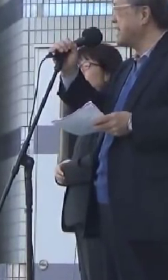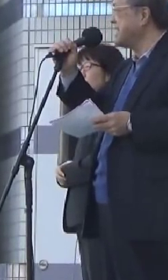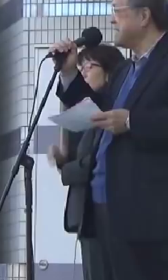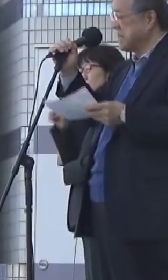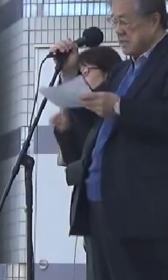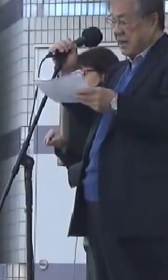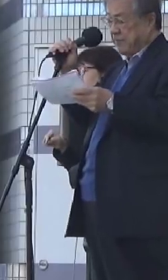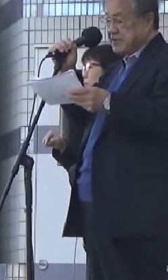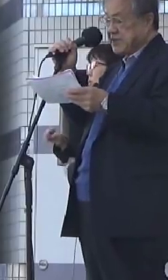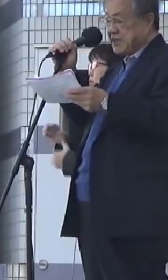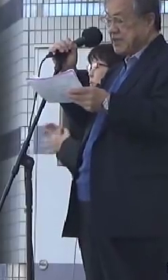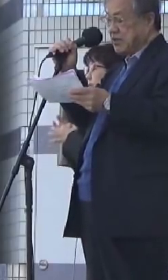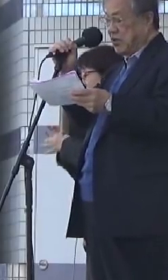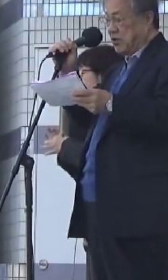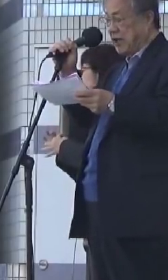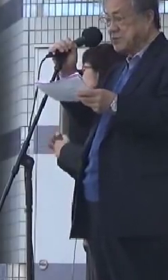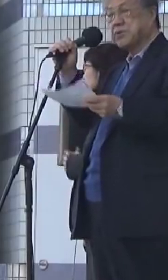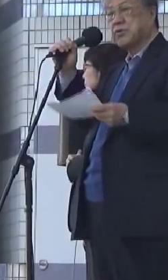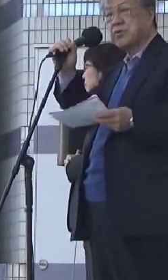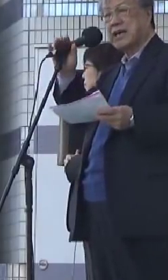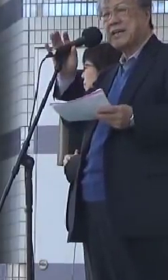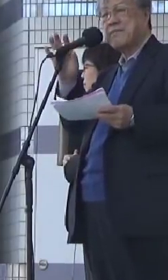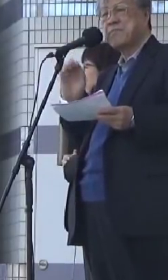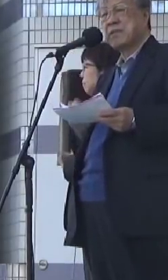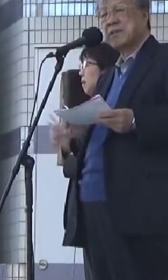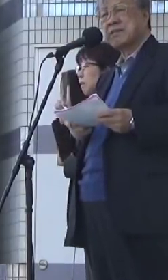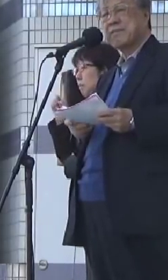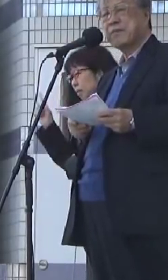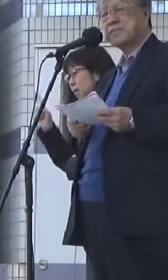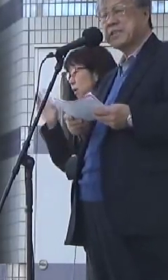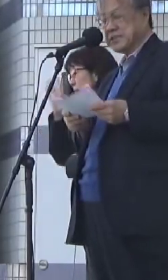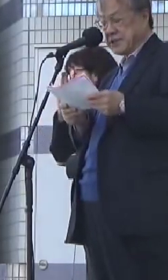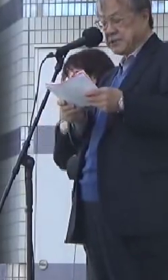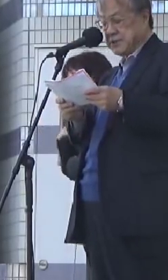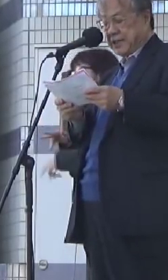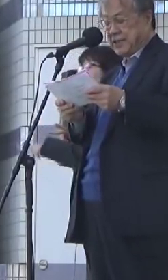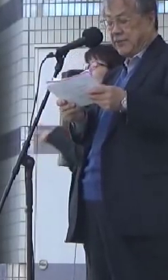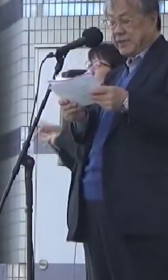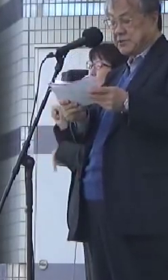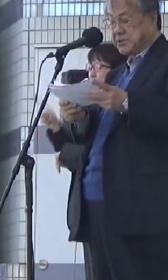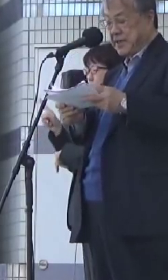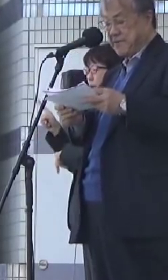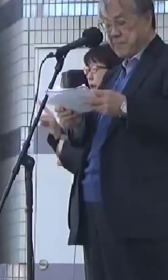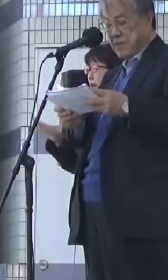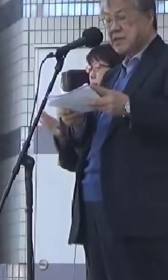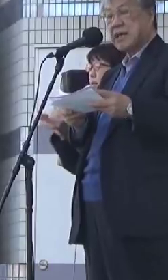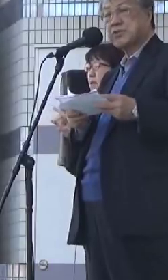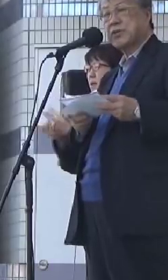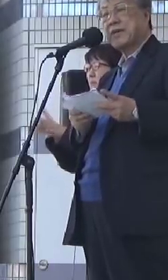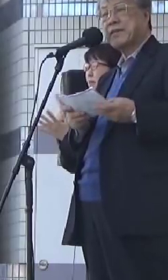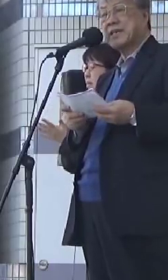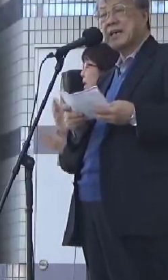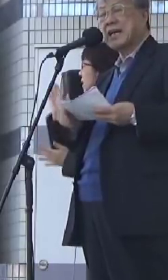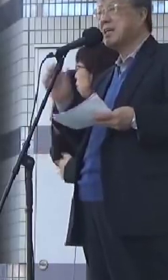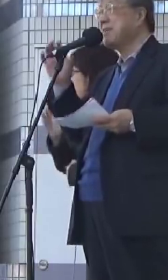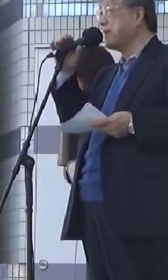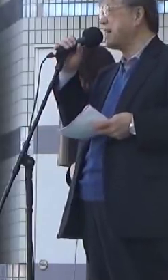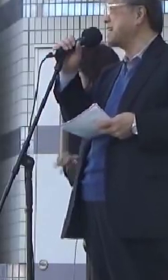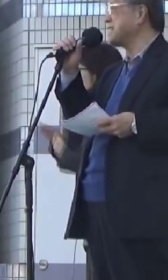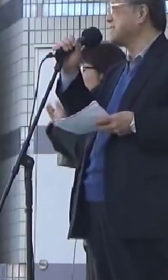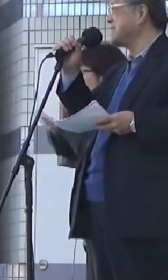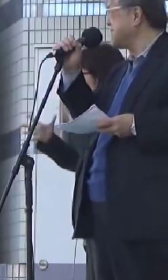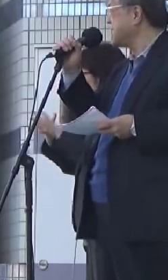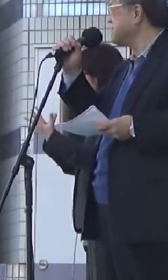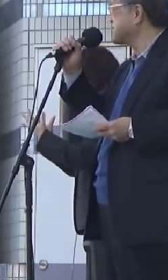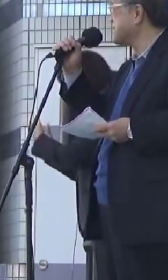このような安倍政権の悪行は原発政策だけではなくて数え上げ